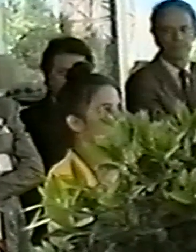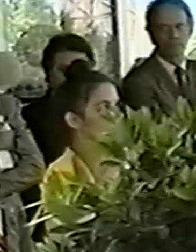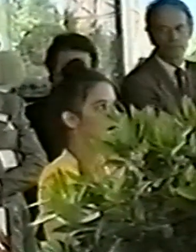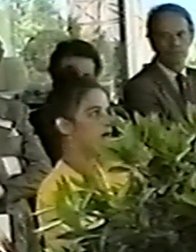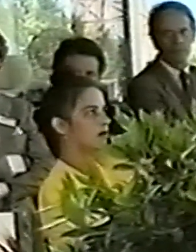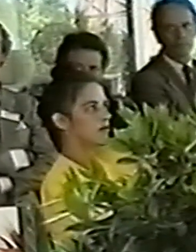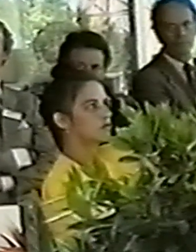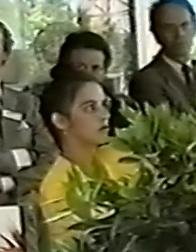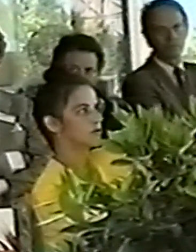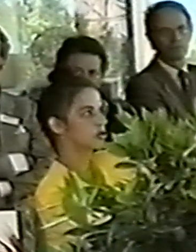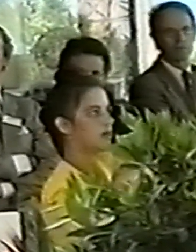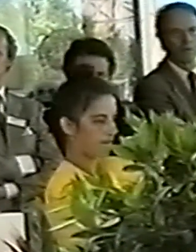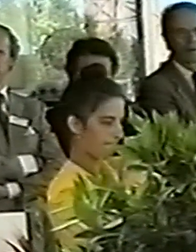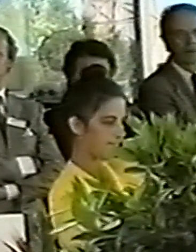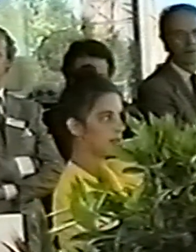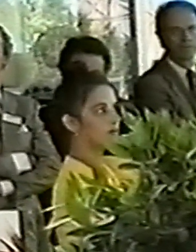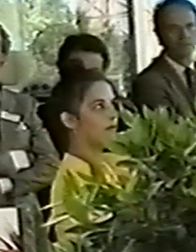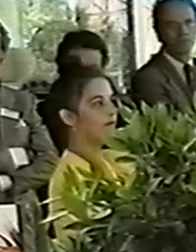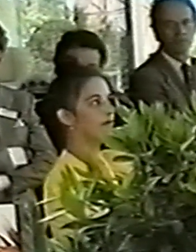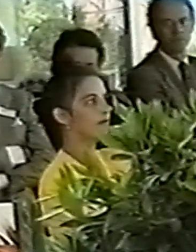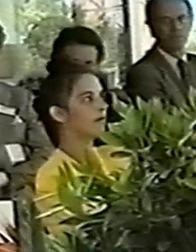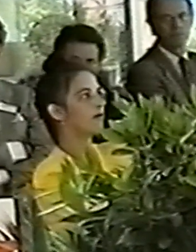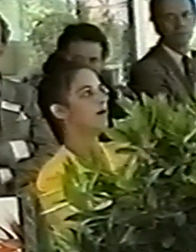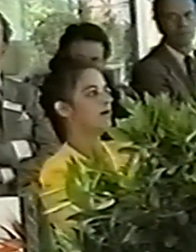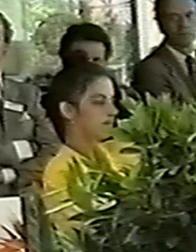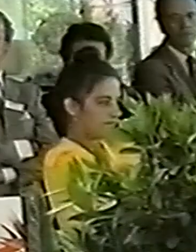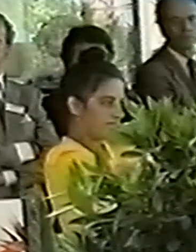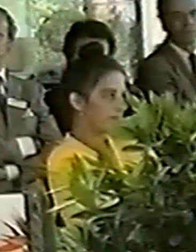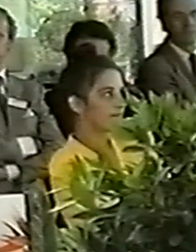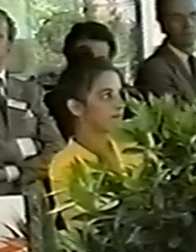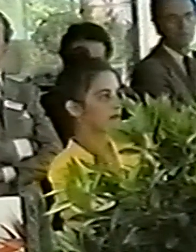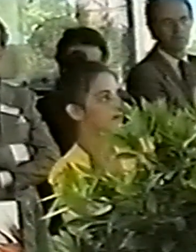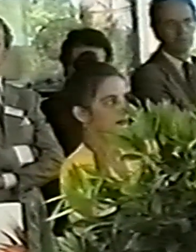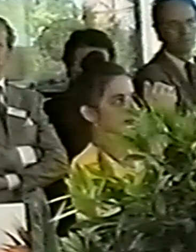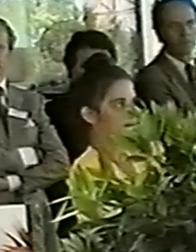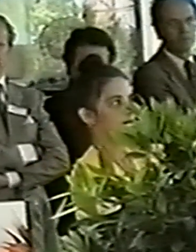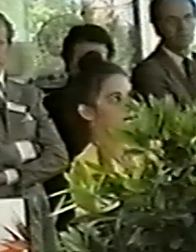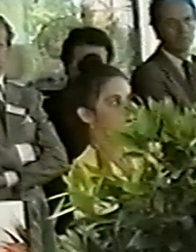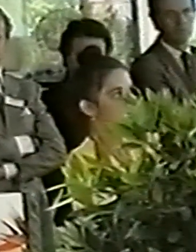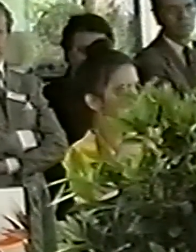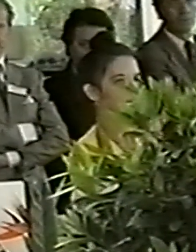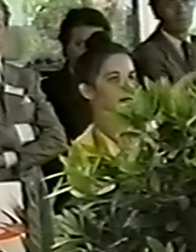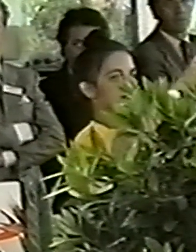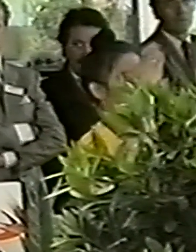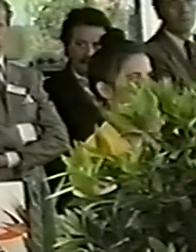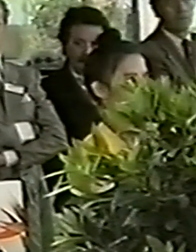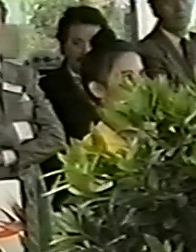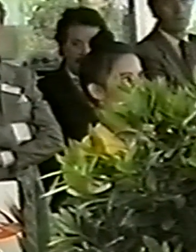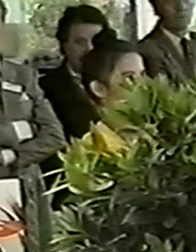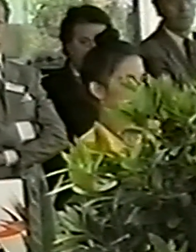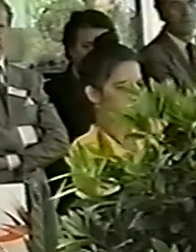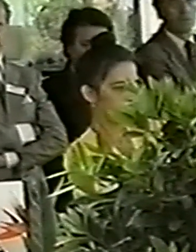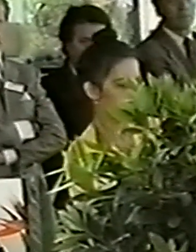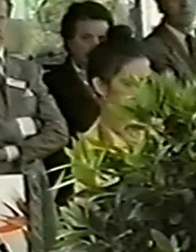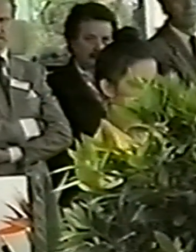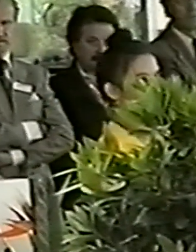passera la ligne de métro, avec une station qui dessert précisément Val-Exer. De sorte